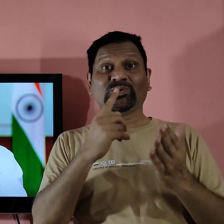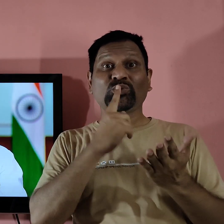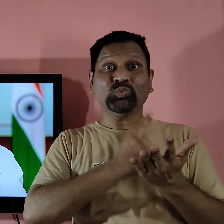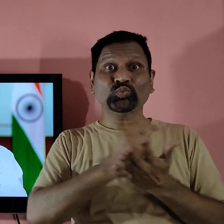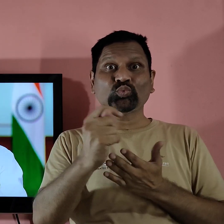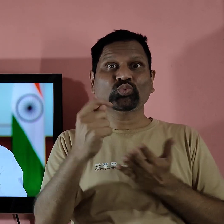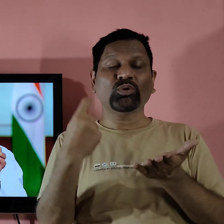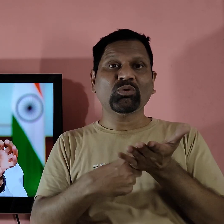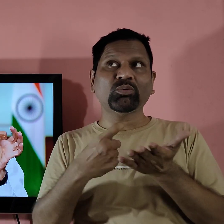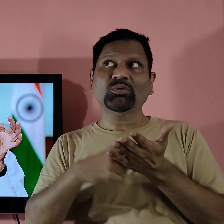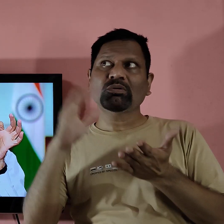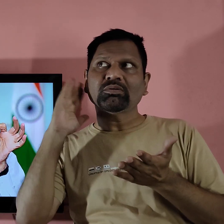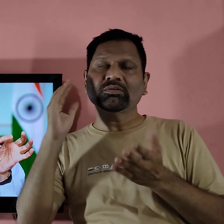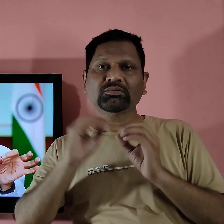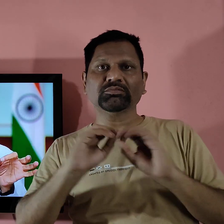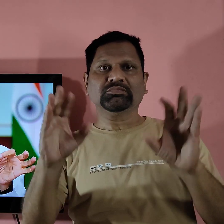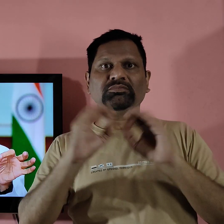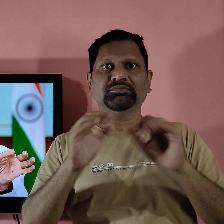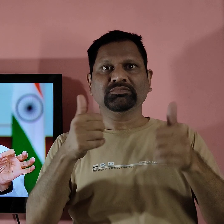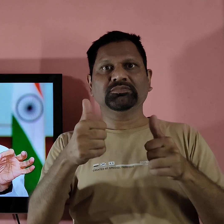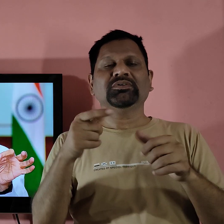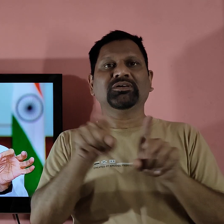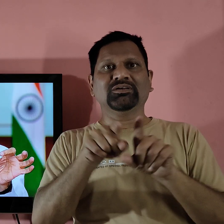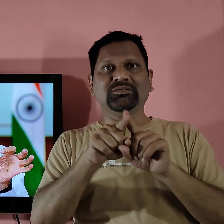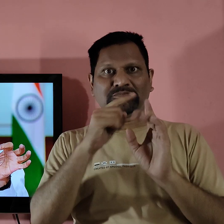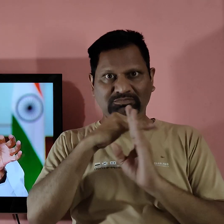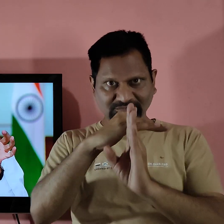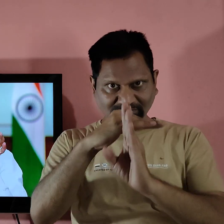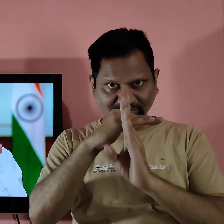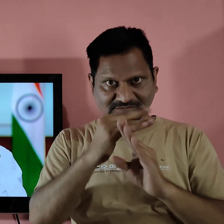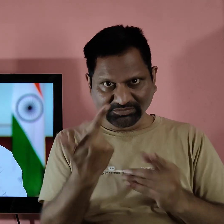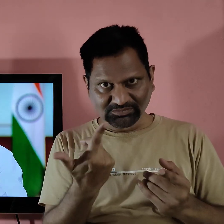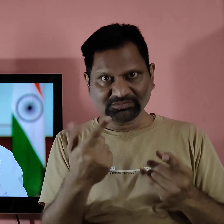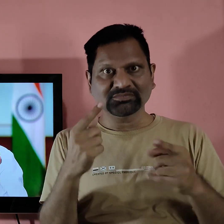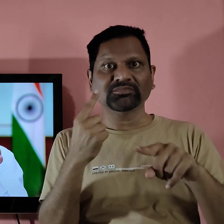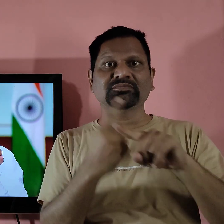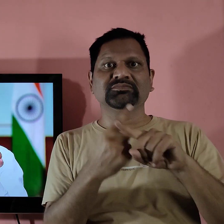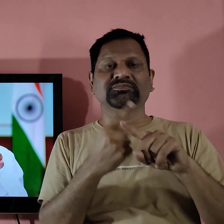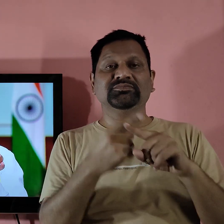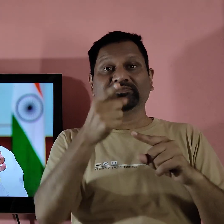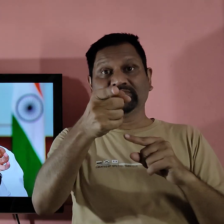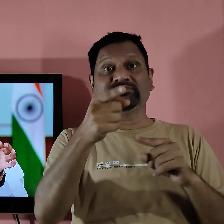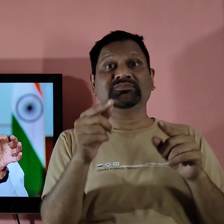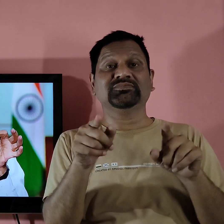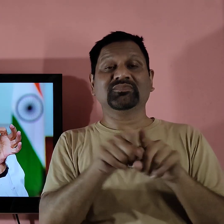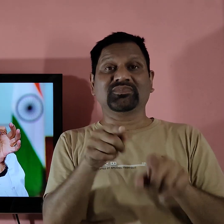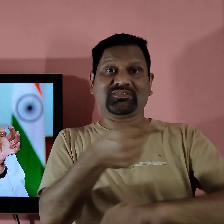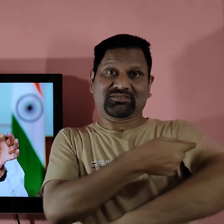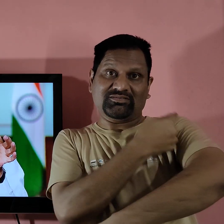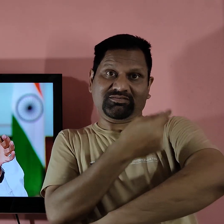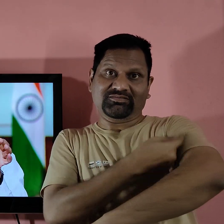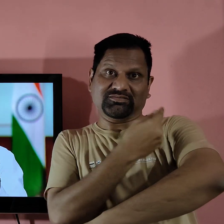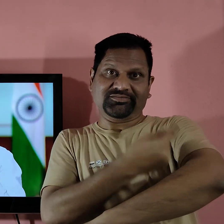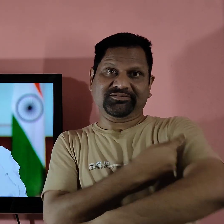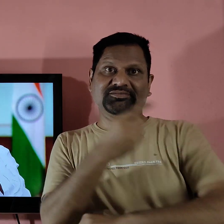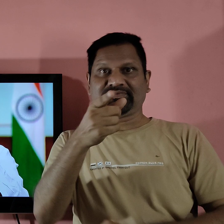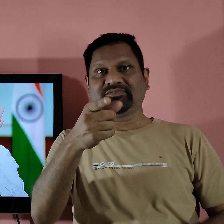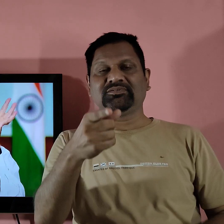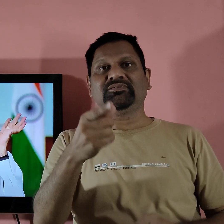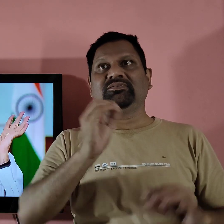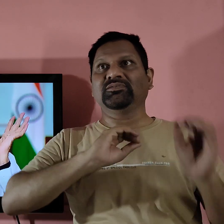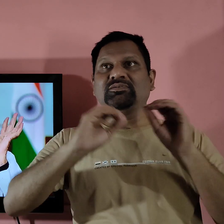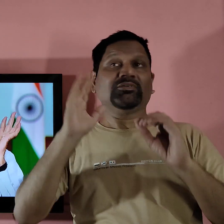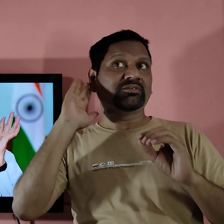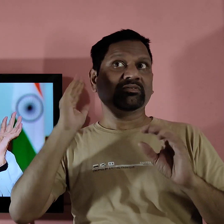जानकारी, चाहे वो बचाव को लेकर हो या फिर इसके इलाज के लिए ये जानकारी